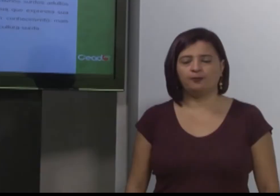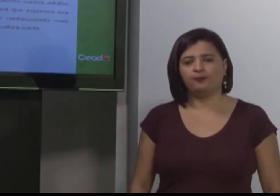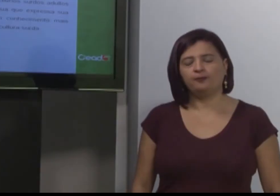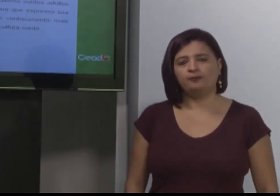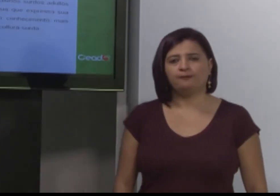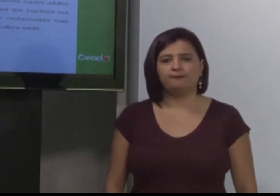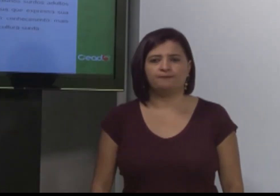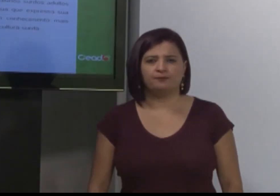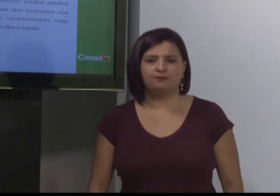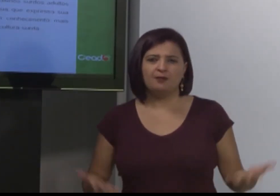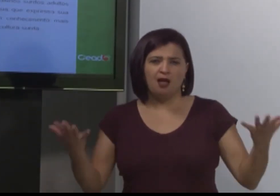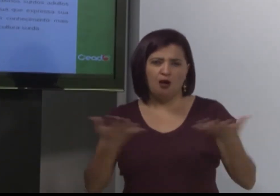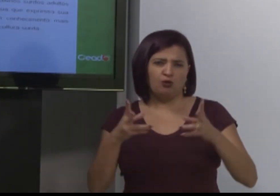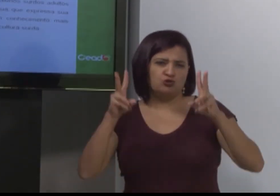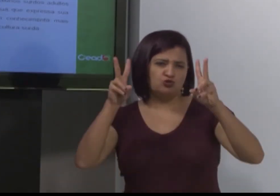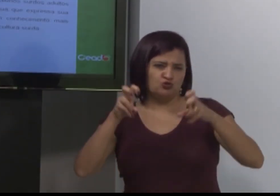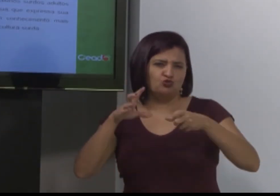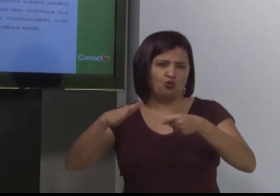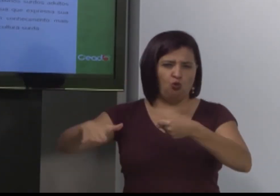Agora vamos para o nível avançado.